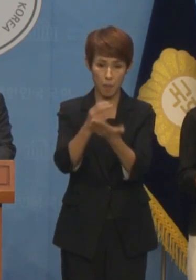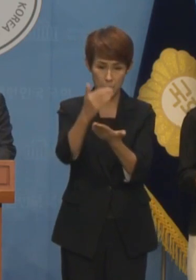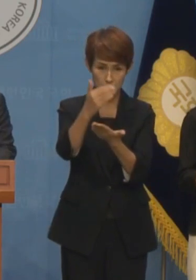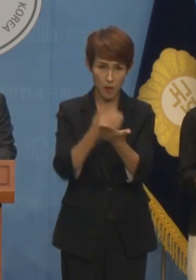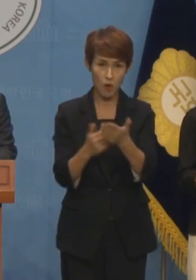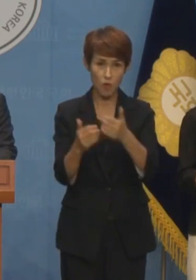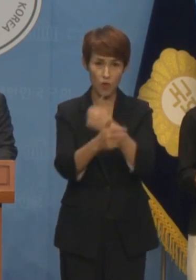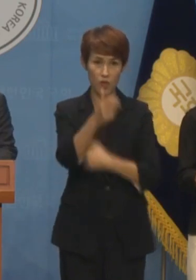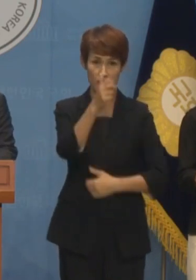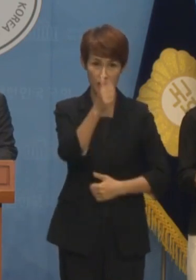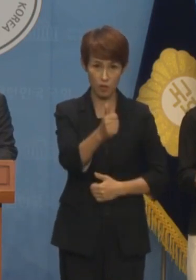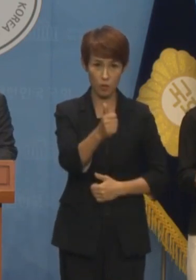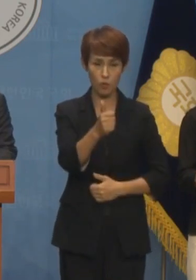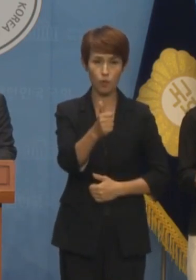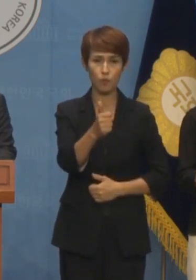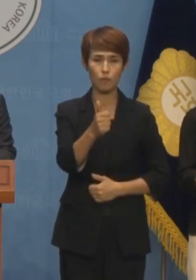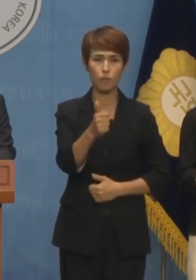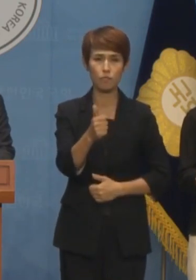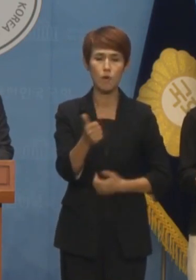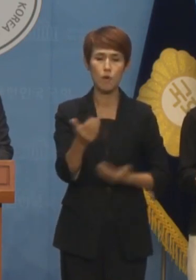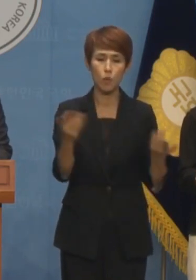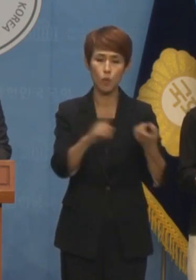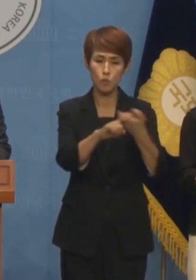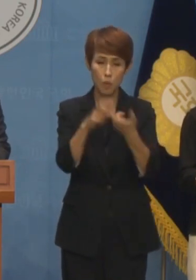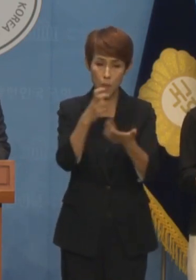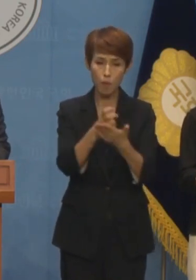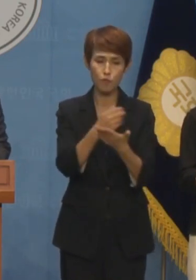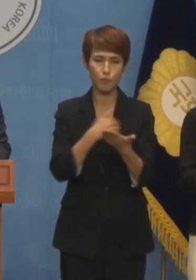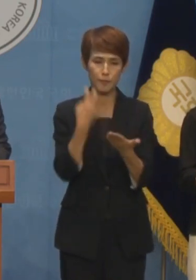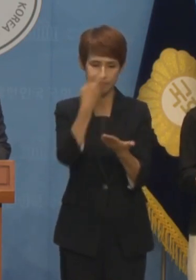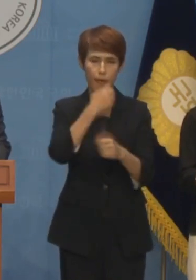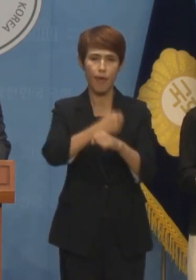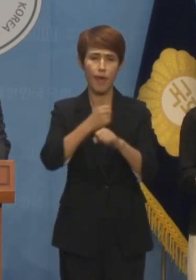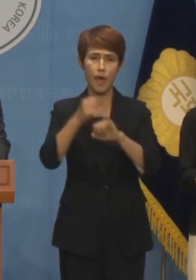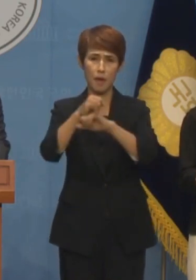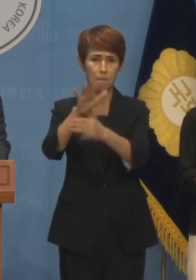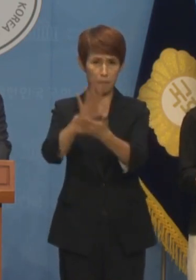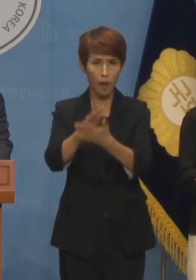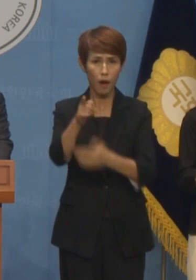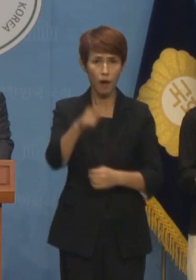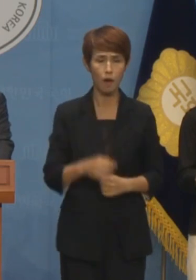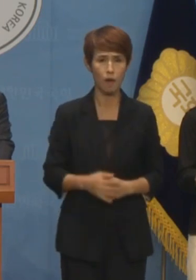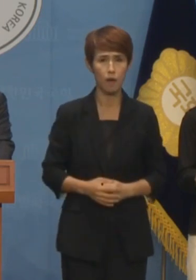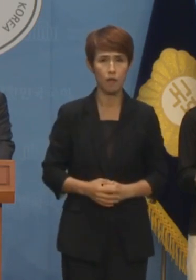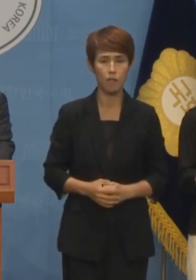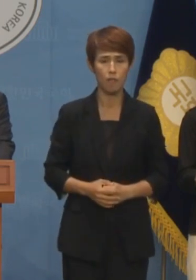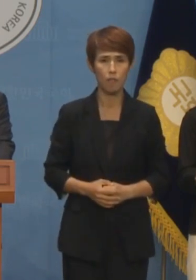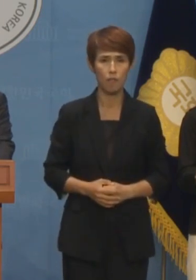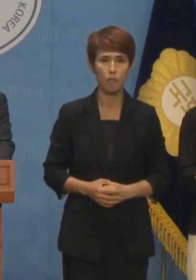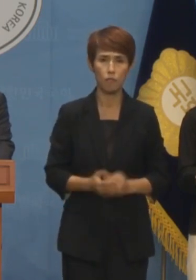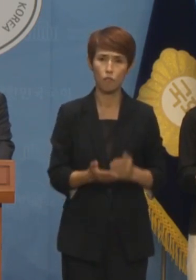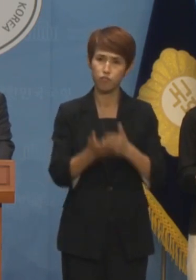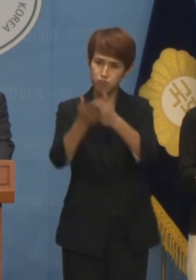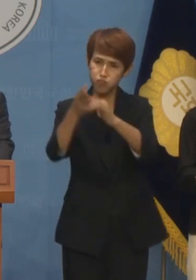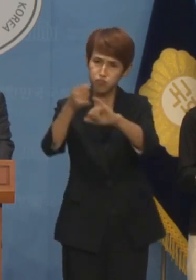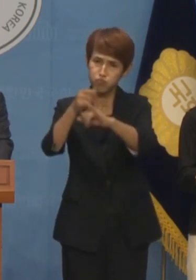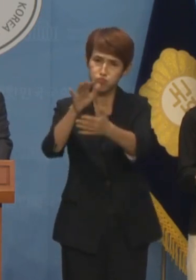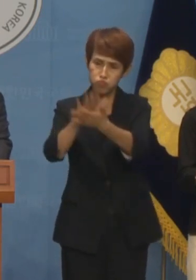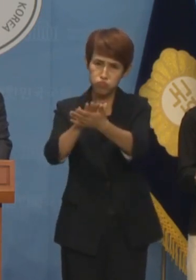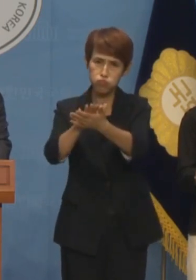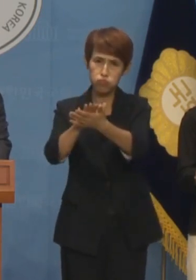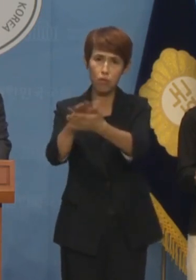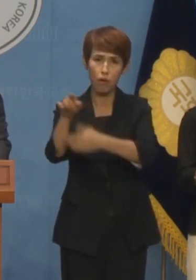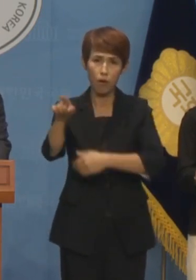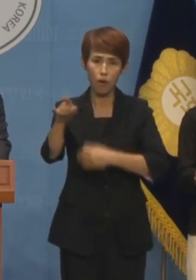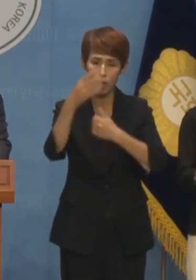김주영 위원장도 노조법 개정안을 충분히 검토하겠다고 약속하지 않았습니까? 이 요청과 약속 또한